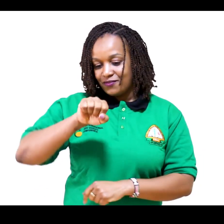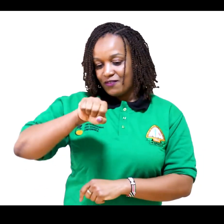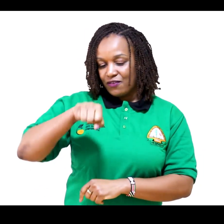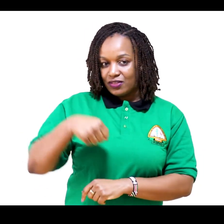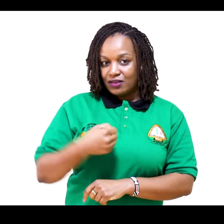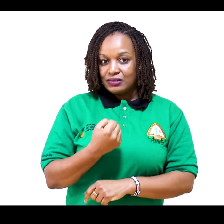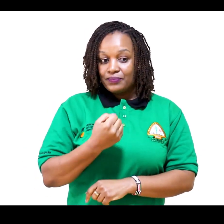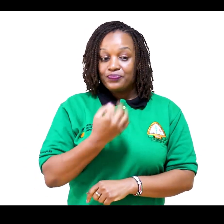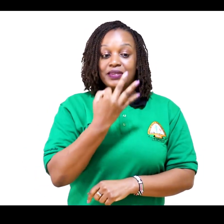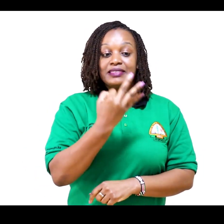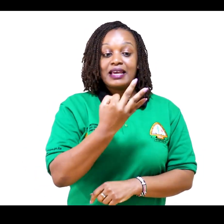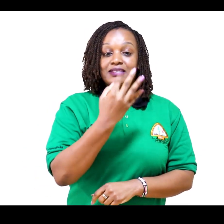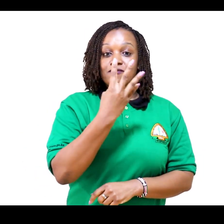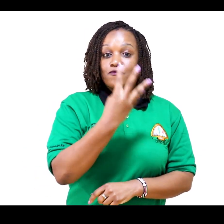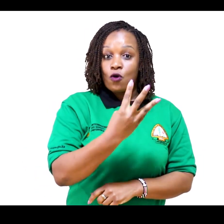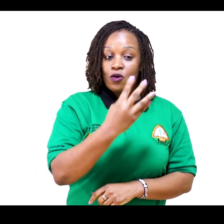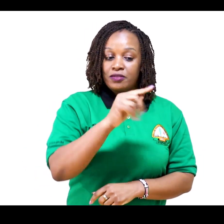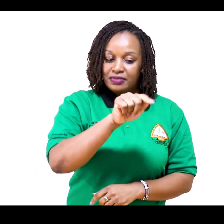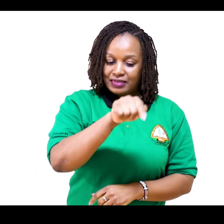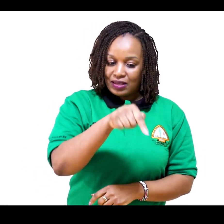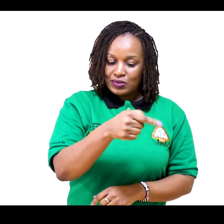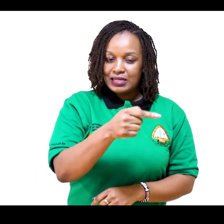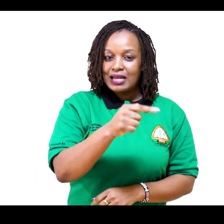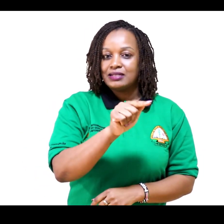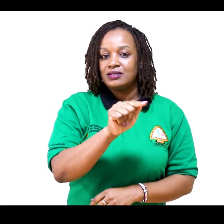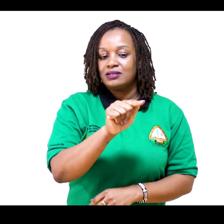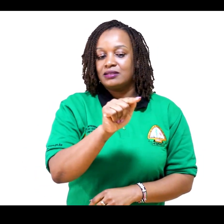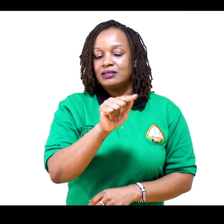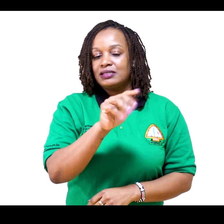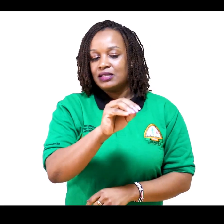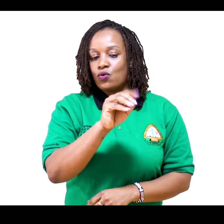0.15 kwa kilo kwa bidhaa zenye uzani wa kilo